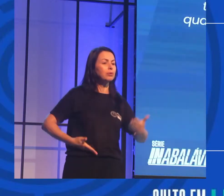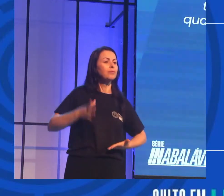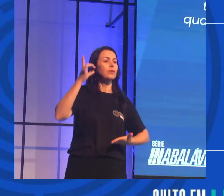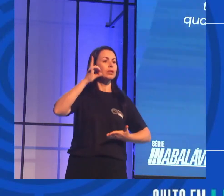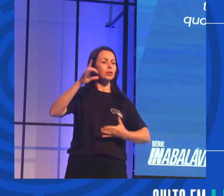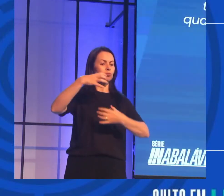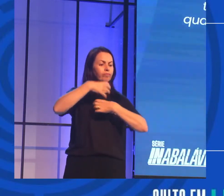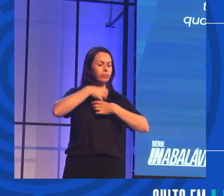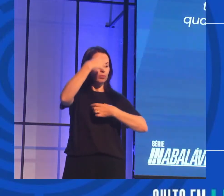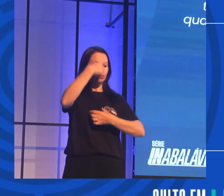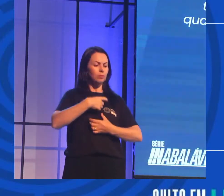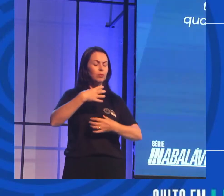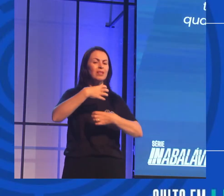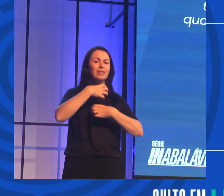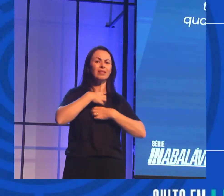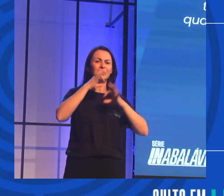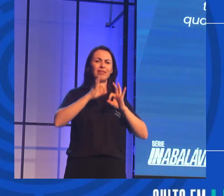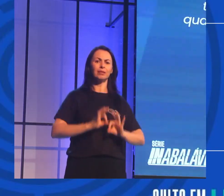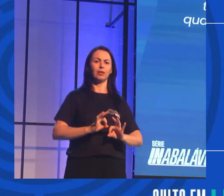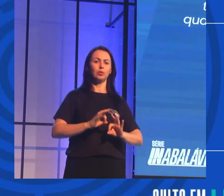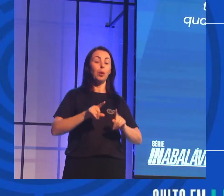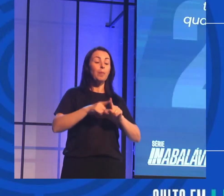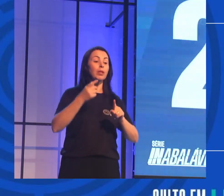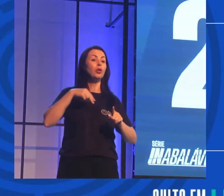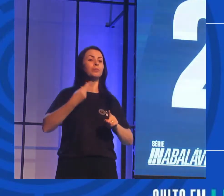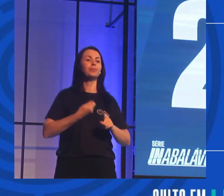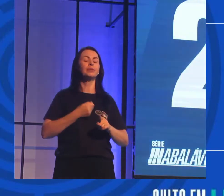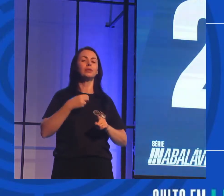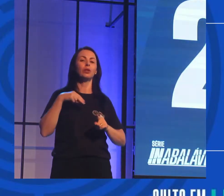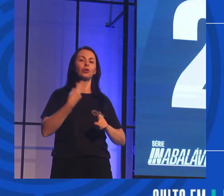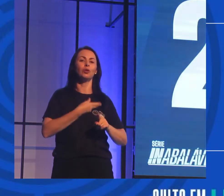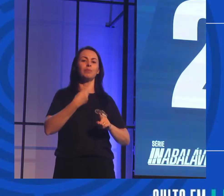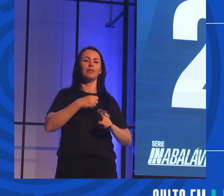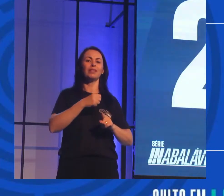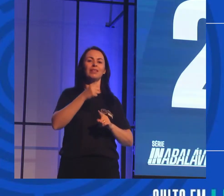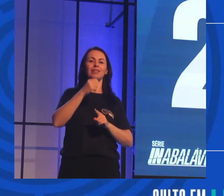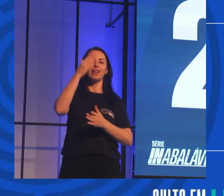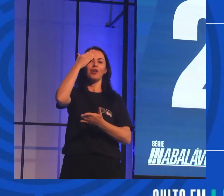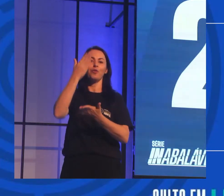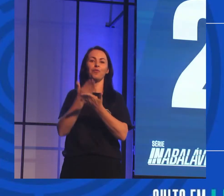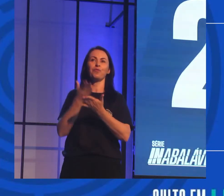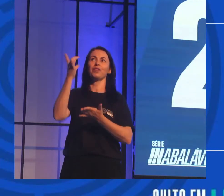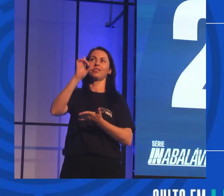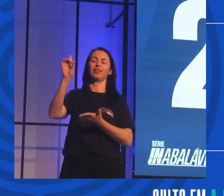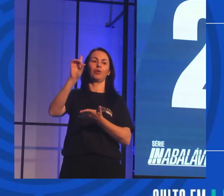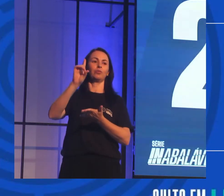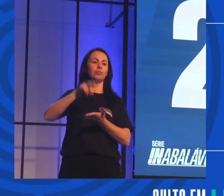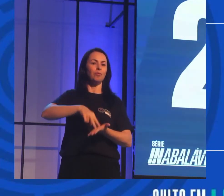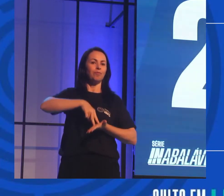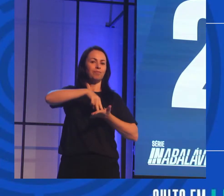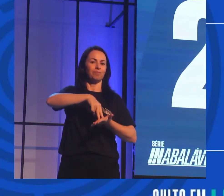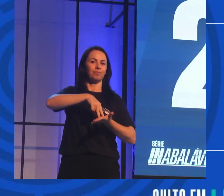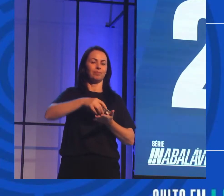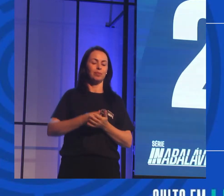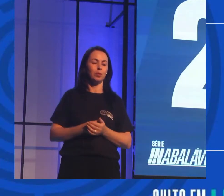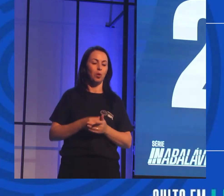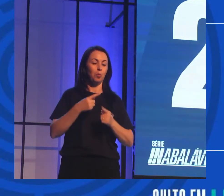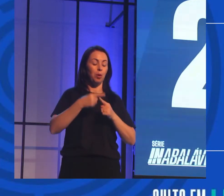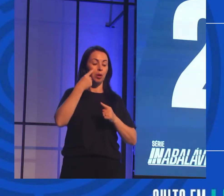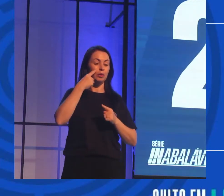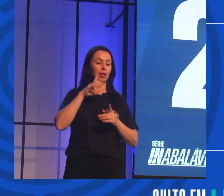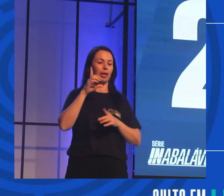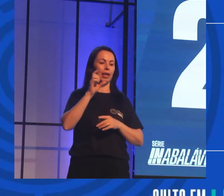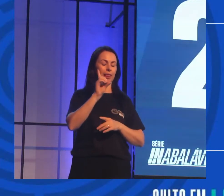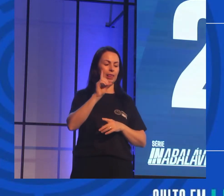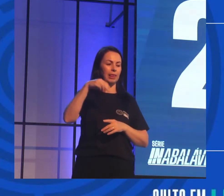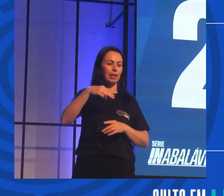também confiamos a Deus com consistência. Daniel capítulo 6, verso 10 e o verso 11 nos diz assim: